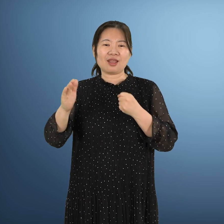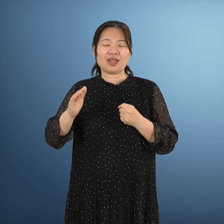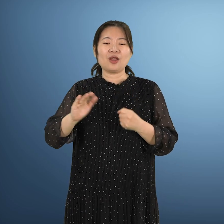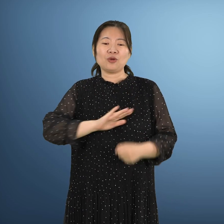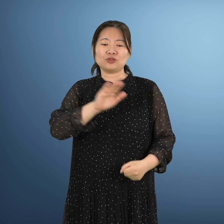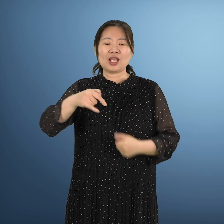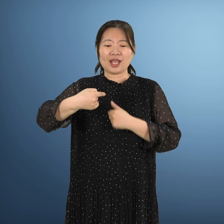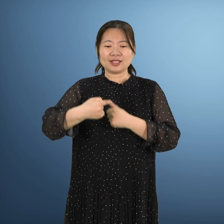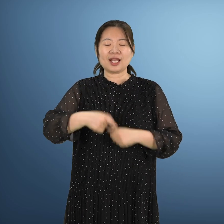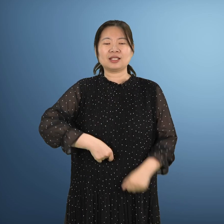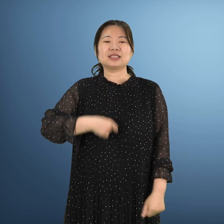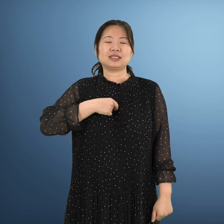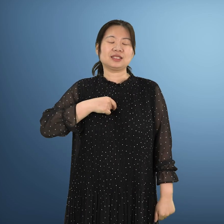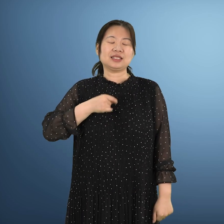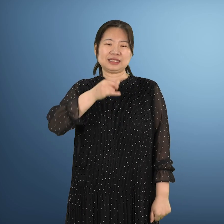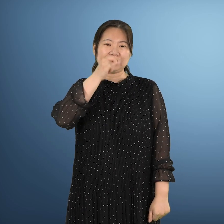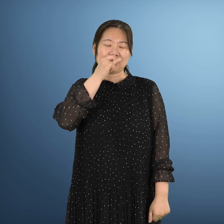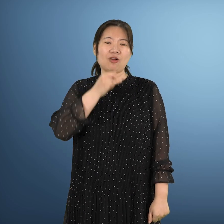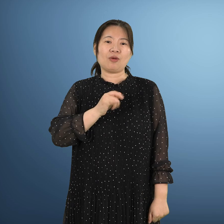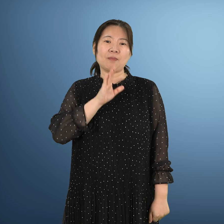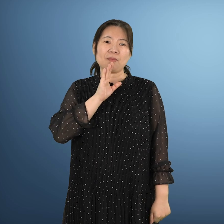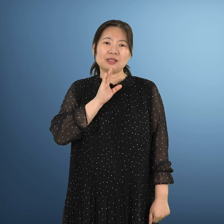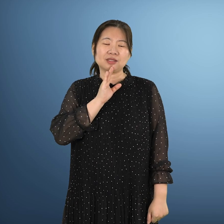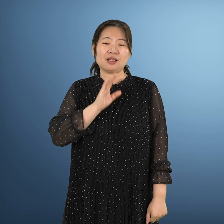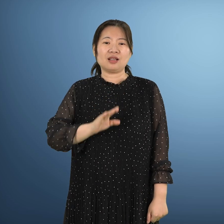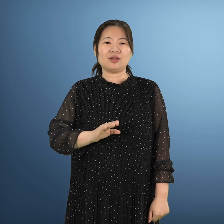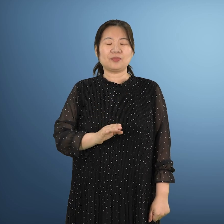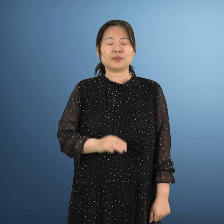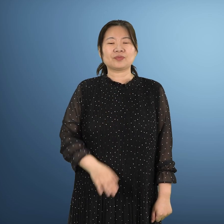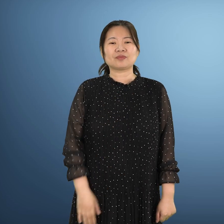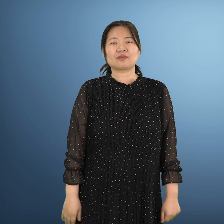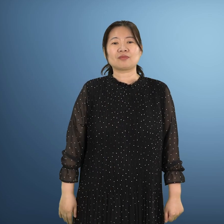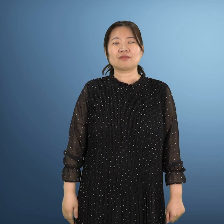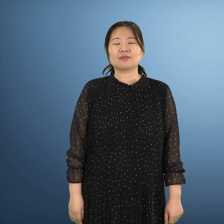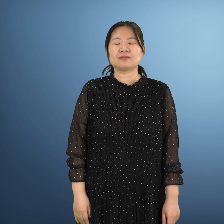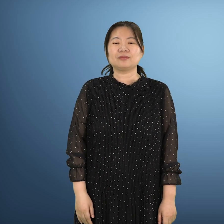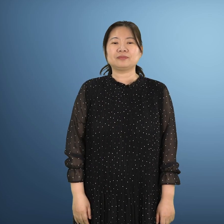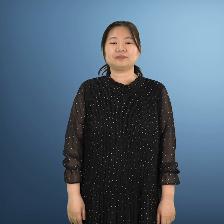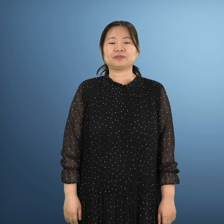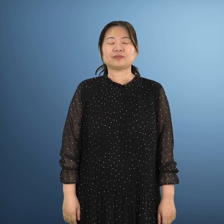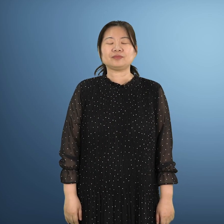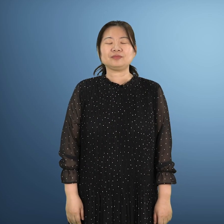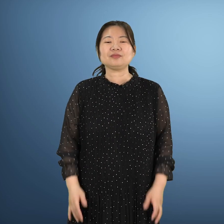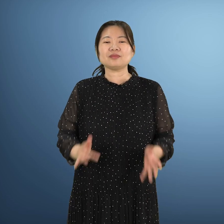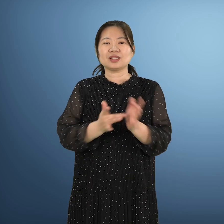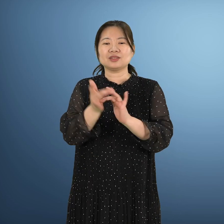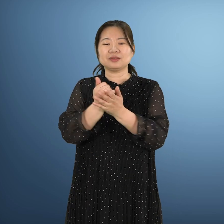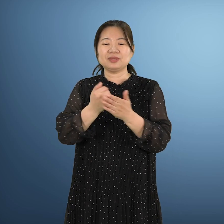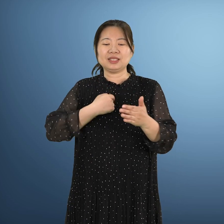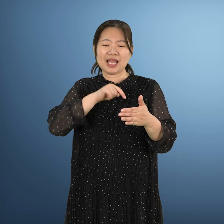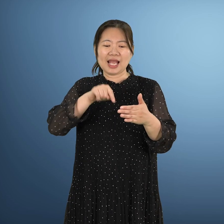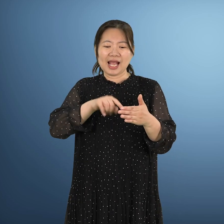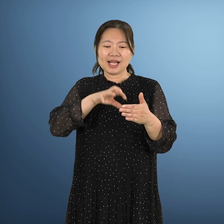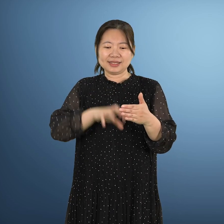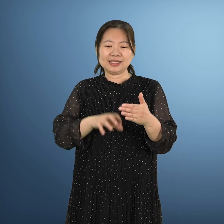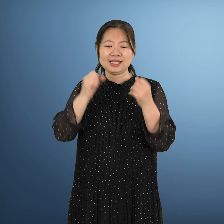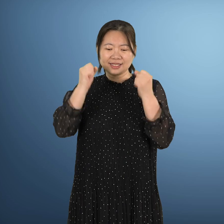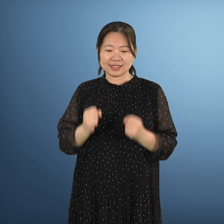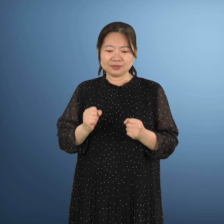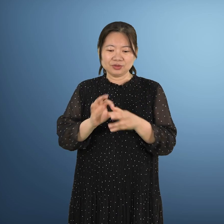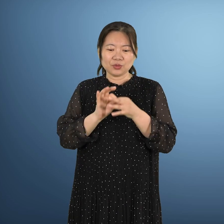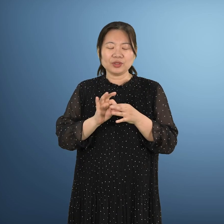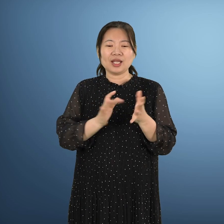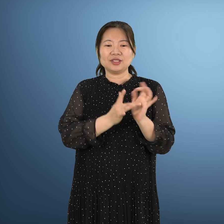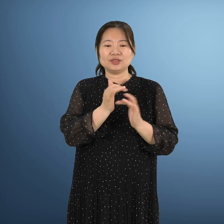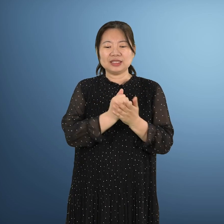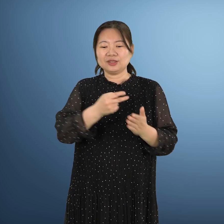우리는 공로가 없어요. 그러나 예수 그리스도께서 내 안에 의가 되어 주셨어요. 이제